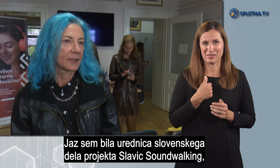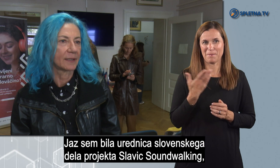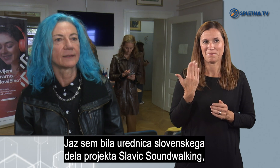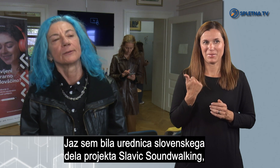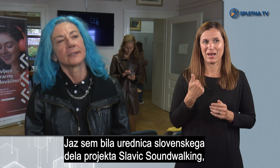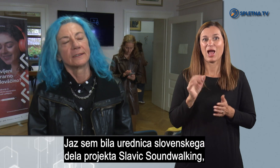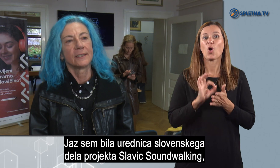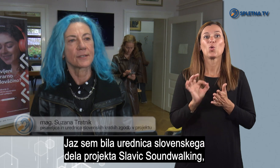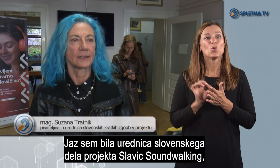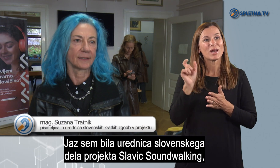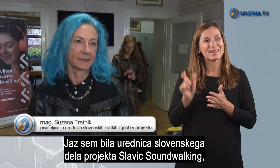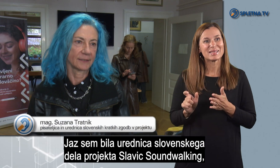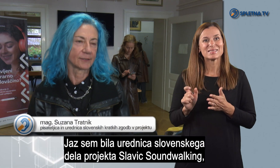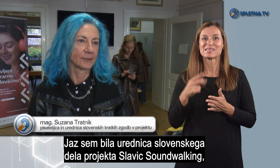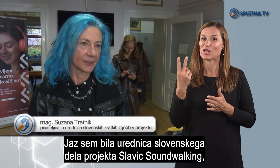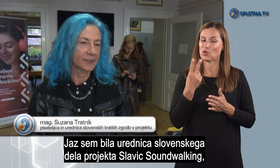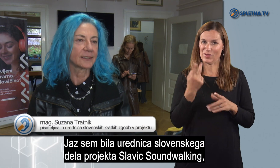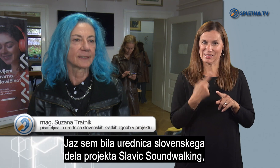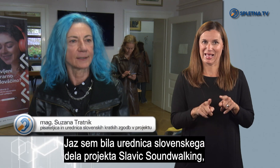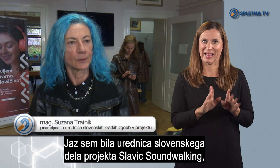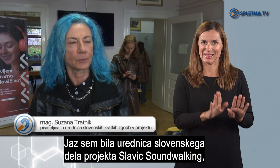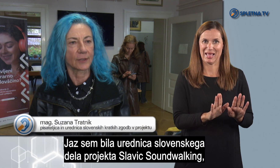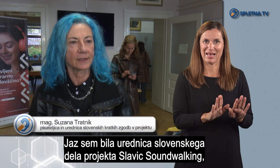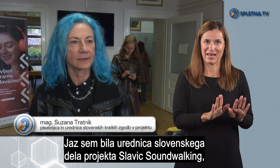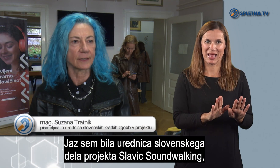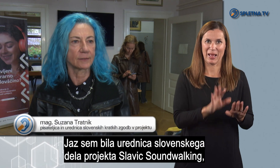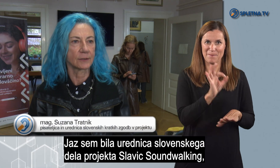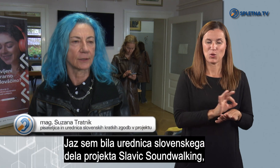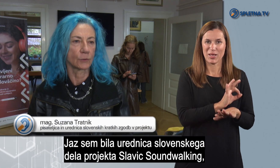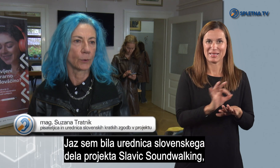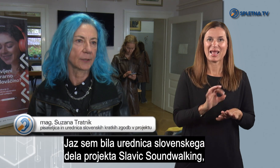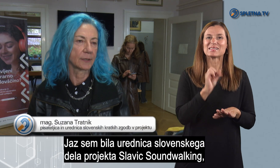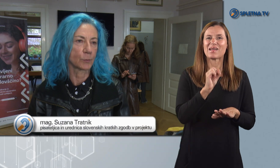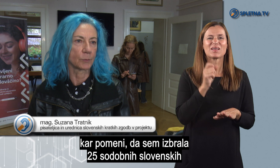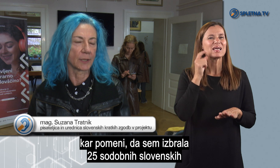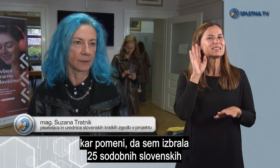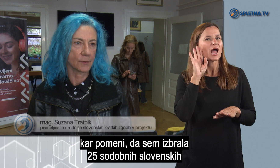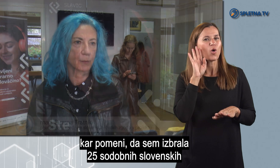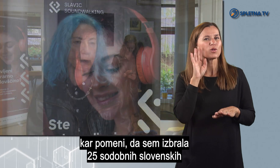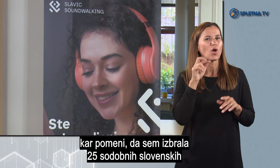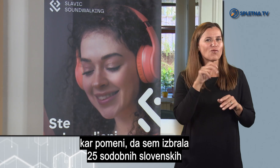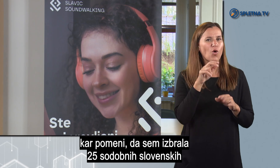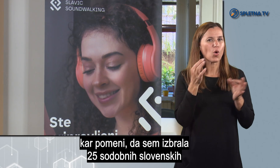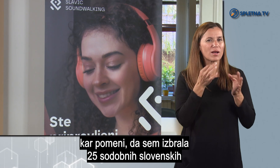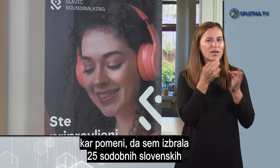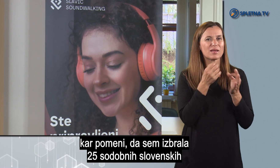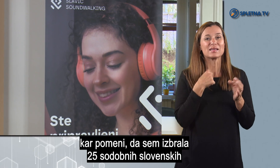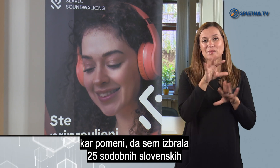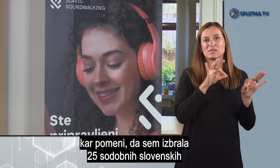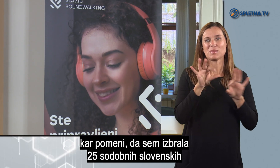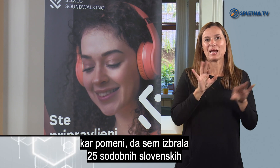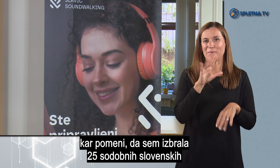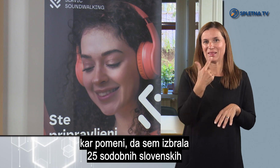Jaz sem bila urednica slovenskega dela projekta Slavic Soundwalking, kar pomeni, da sem izbrala